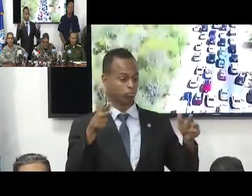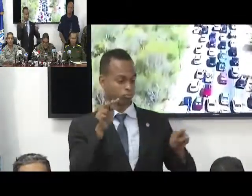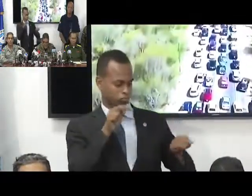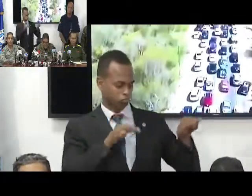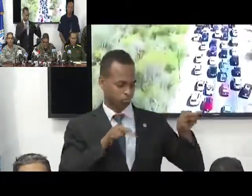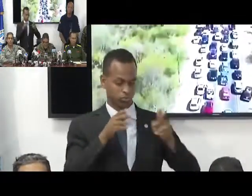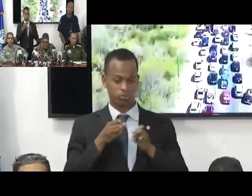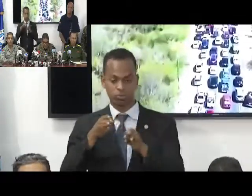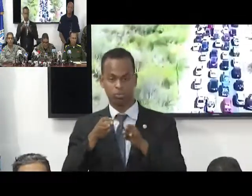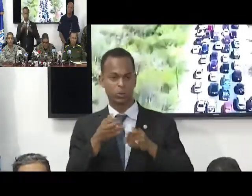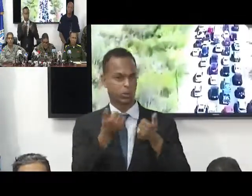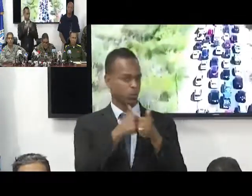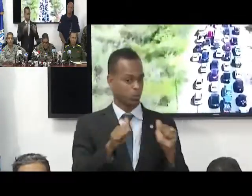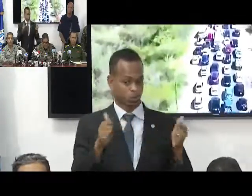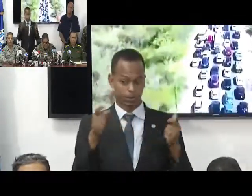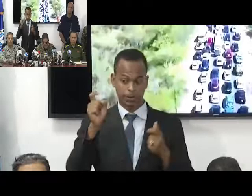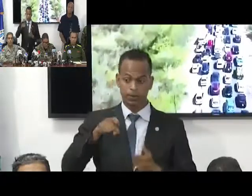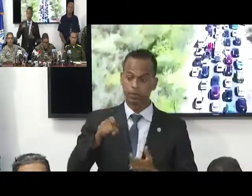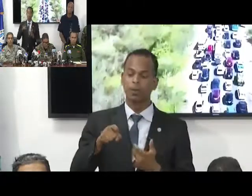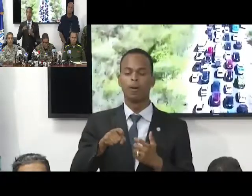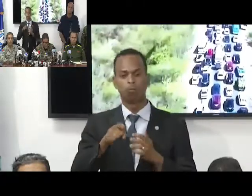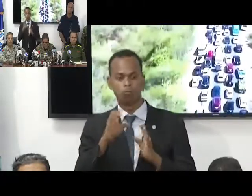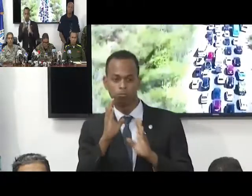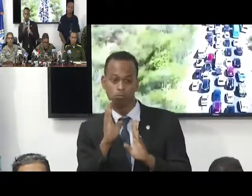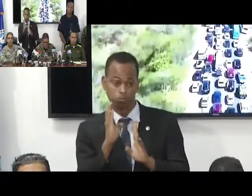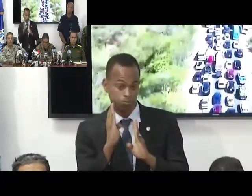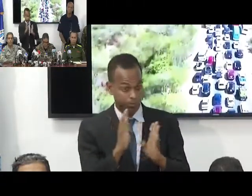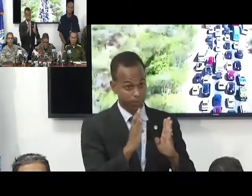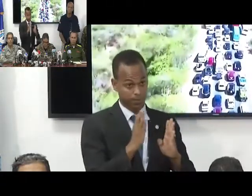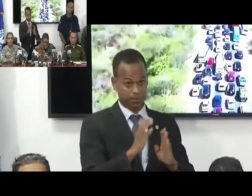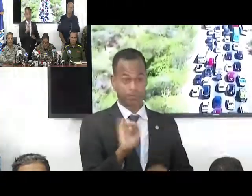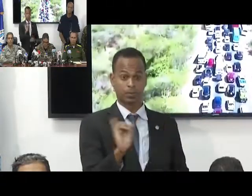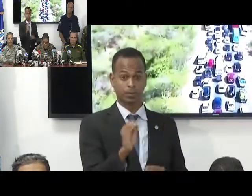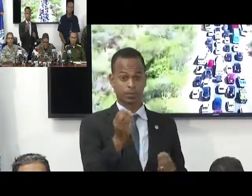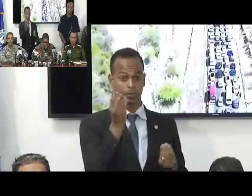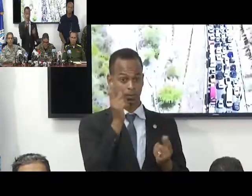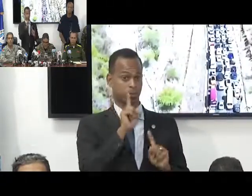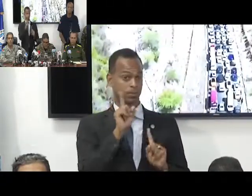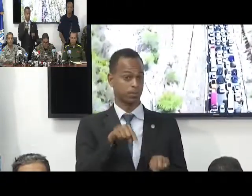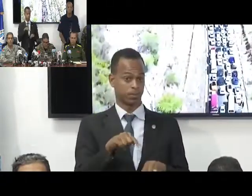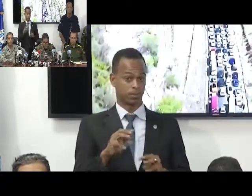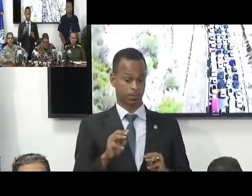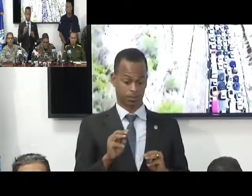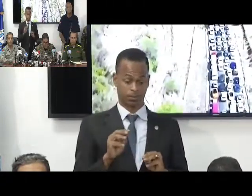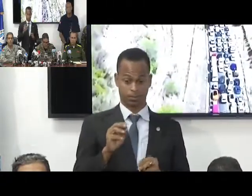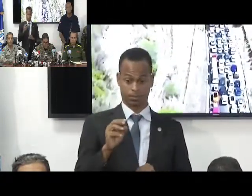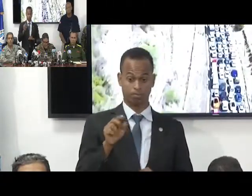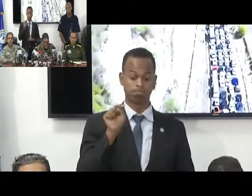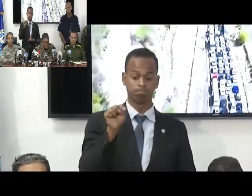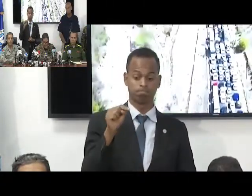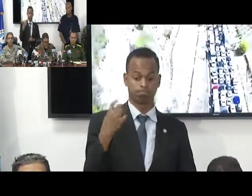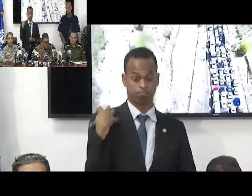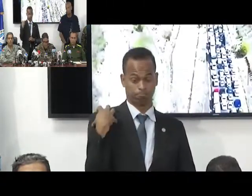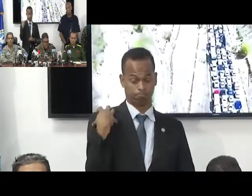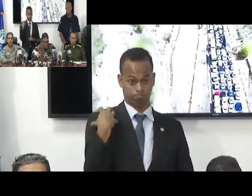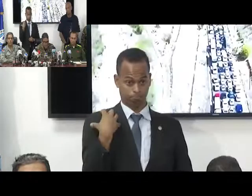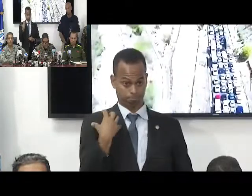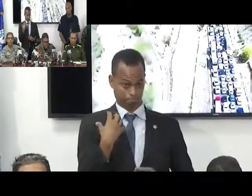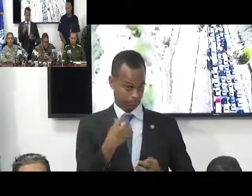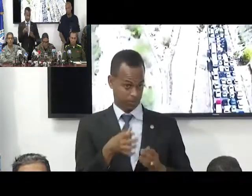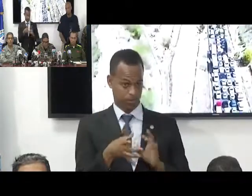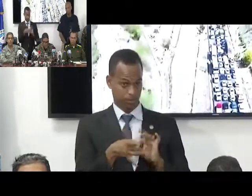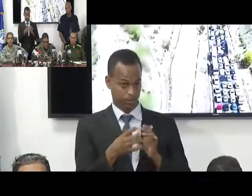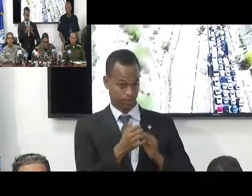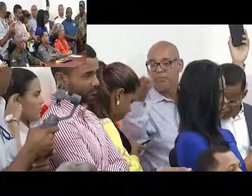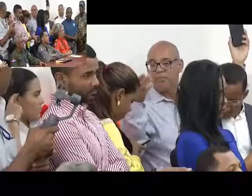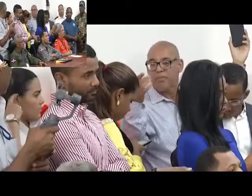país para atender cualquier requerimiento de los organismos de socorro. También instruyó al mayor general Estanislao Gonel Regalado, Ejército de